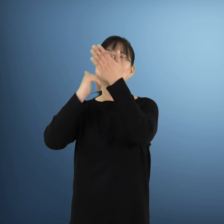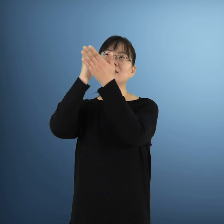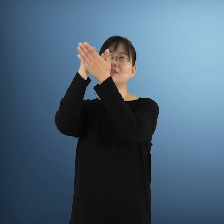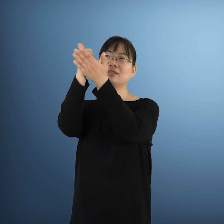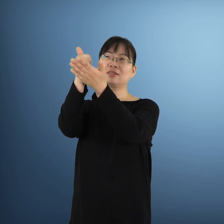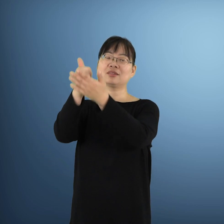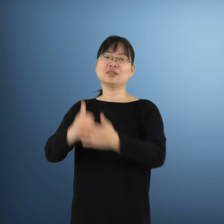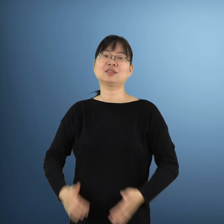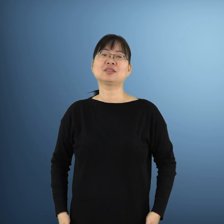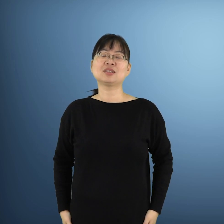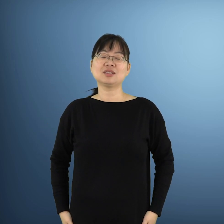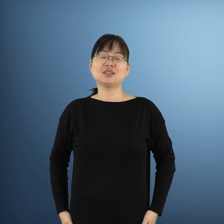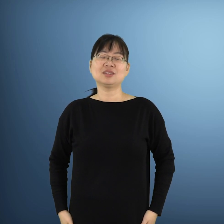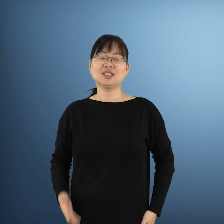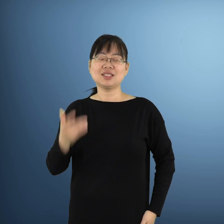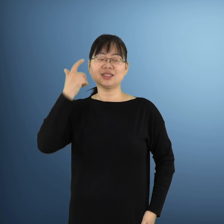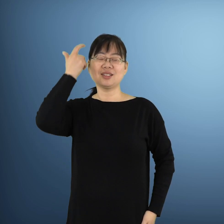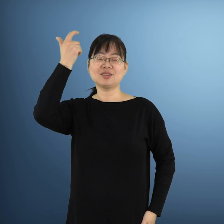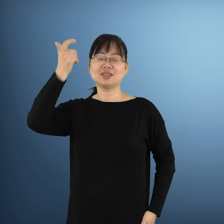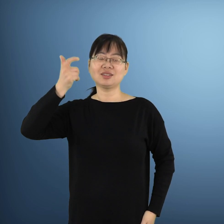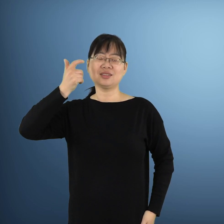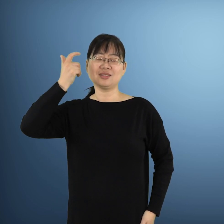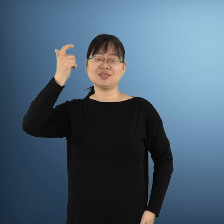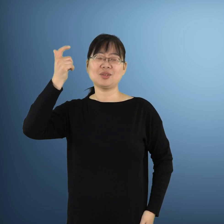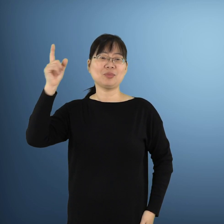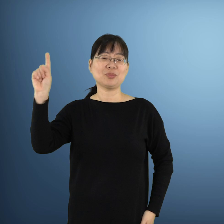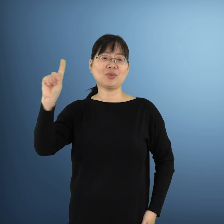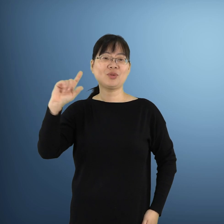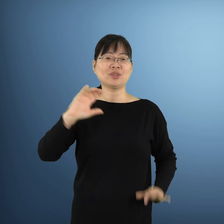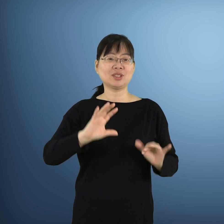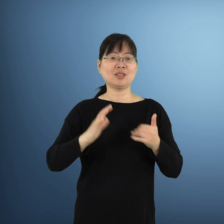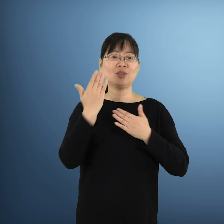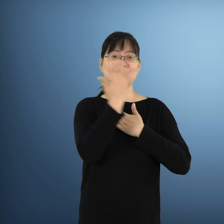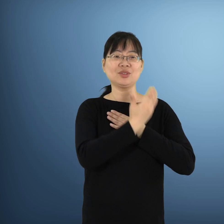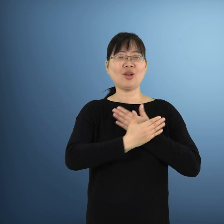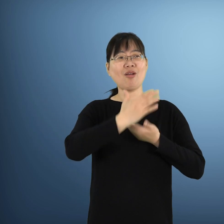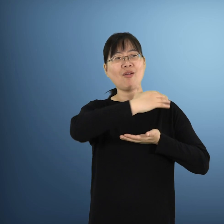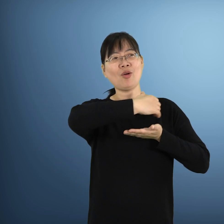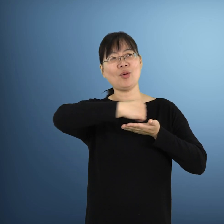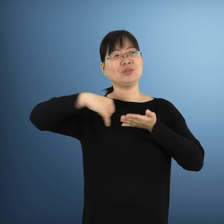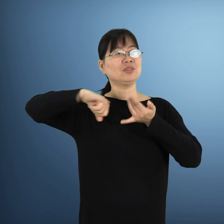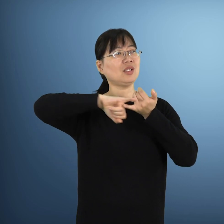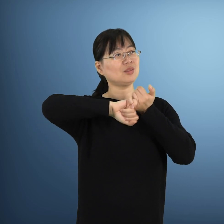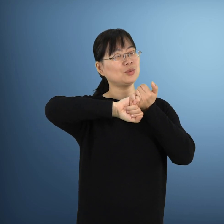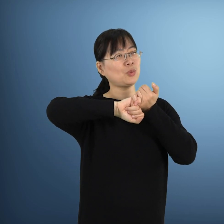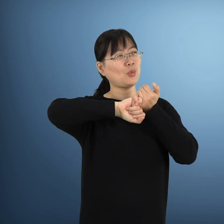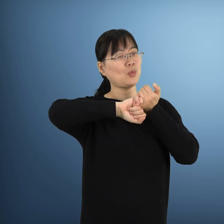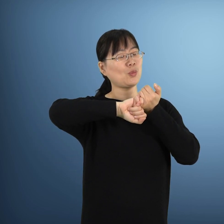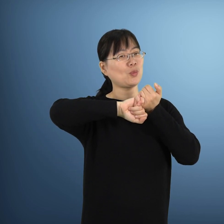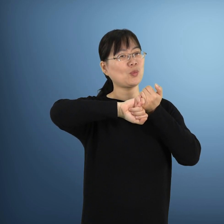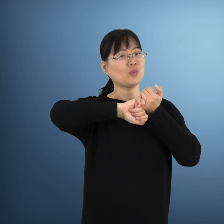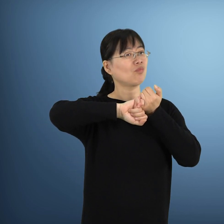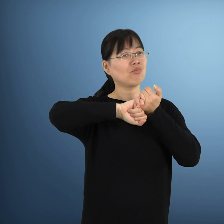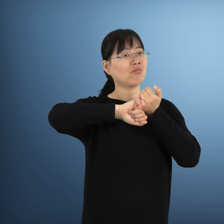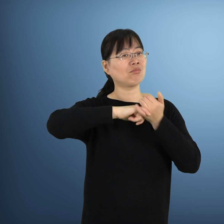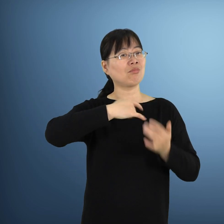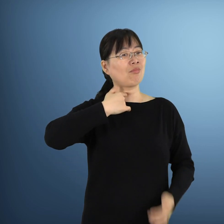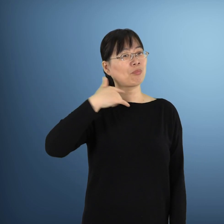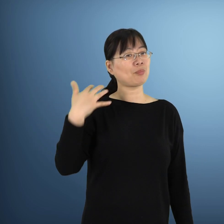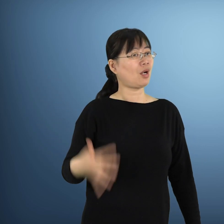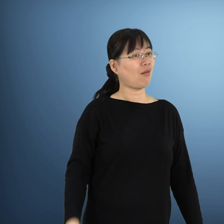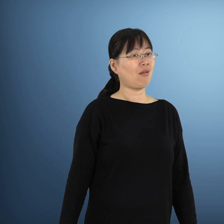하나님께서는 영적인 것을 심어 세상의 육적인 것을 거두는 약속을 한 적이 없어요.